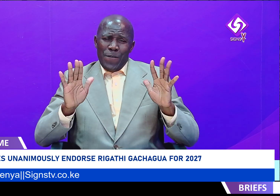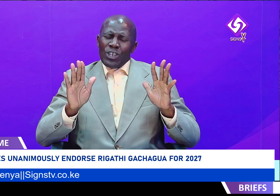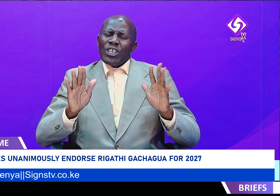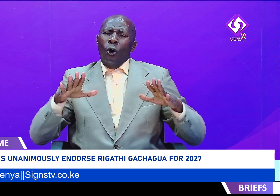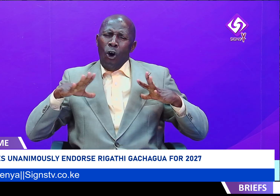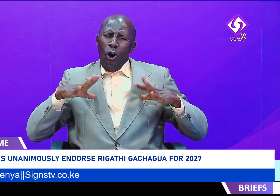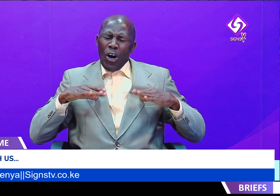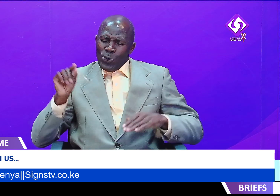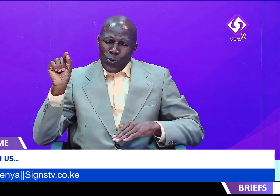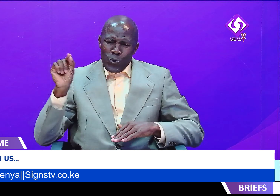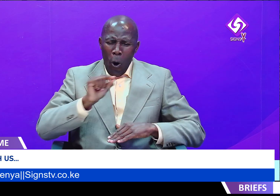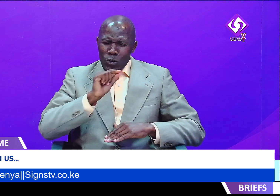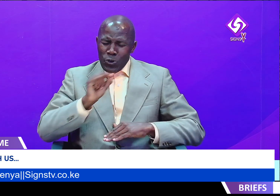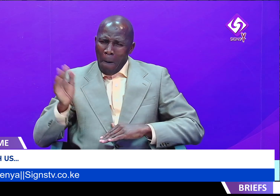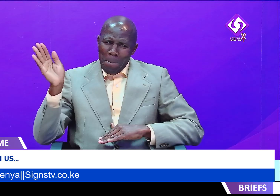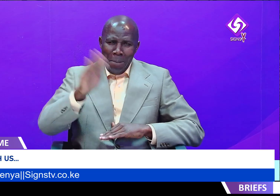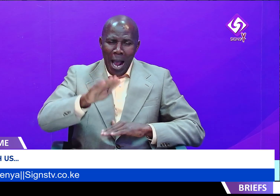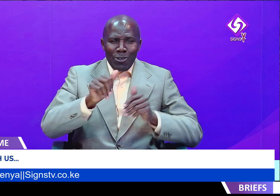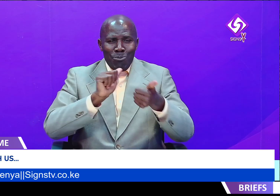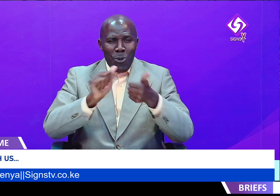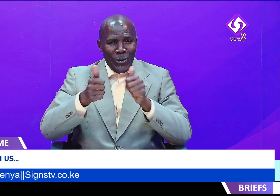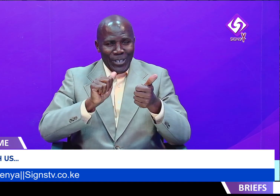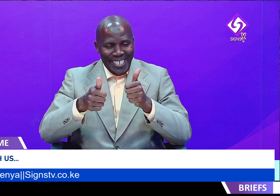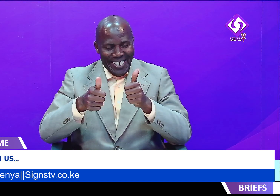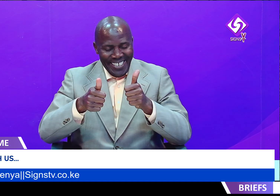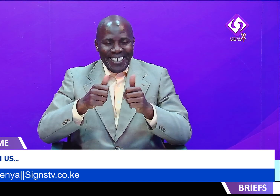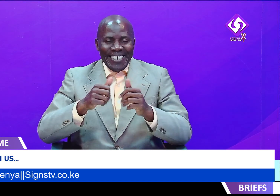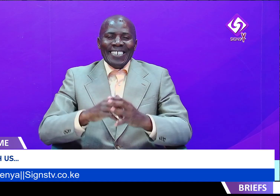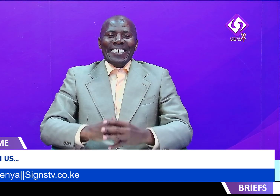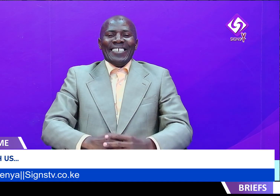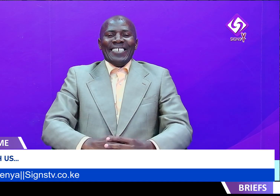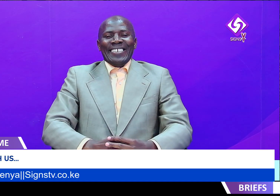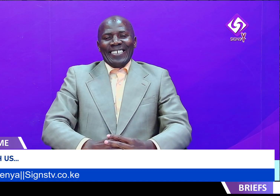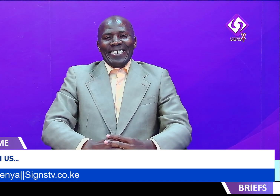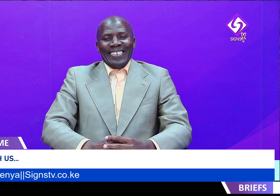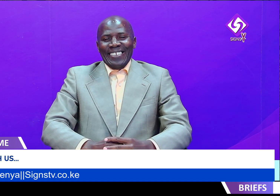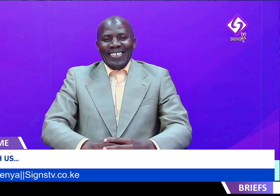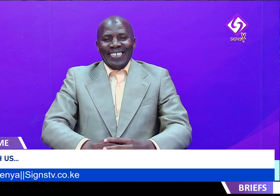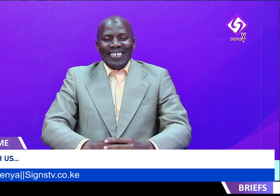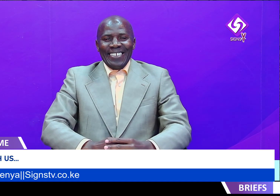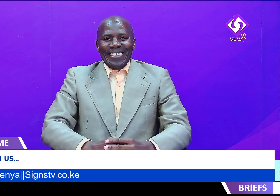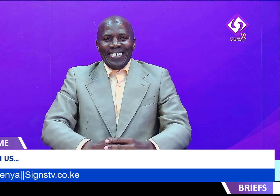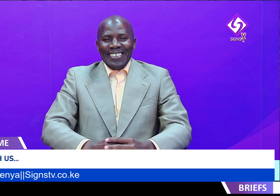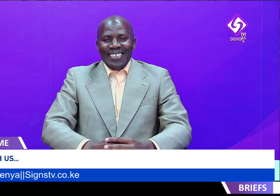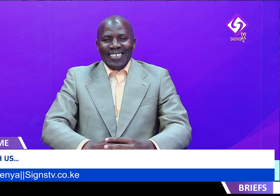That is all for the news bulletin. We will be back with the sports news.